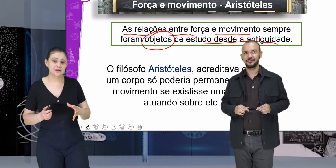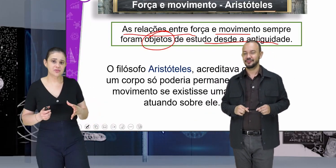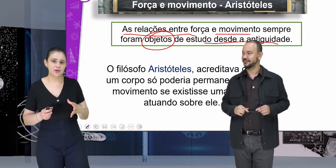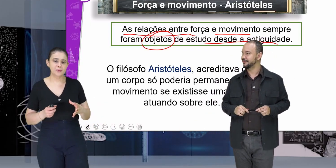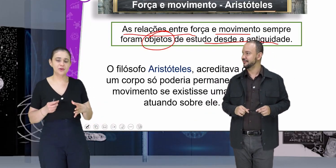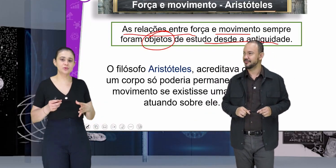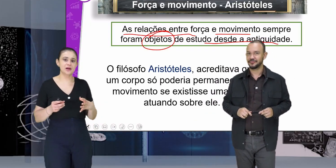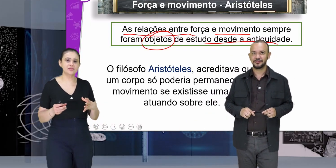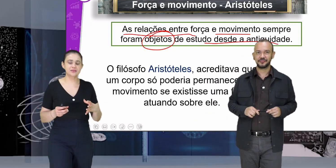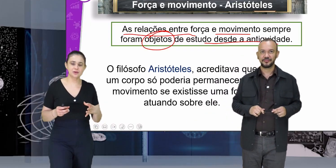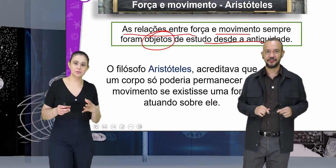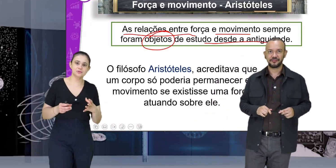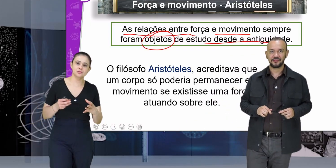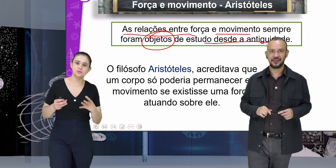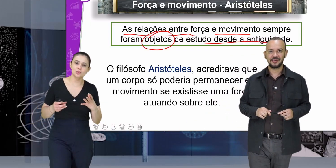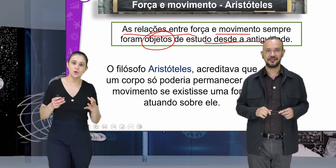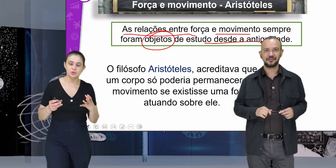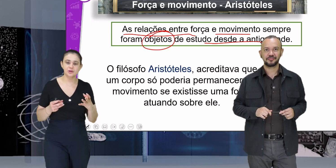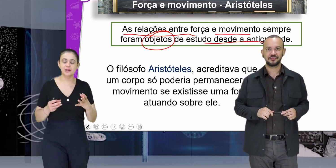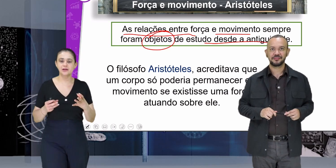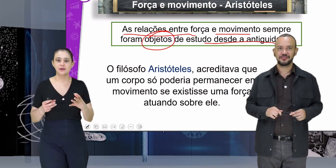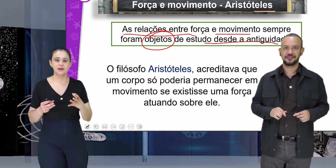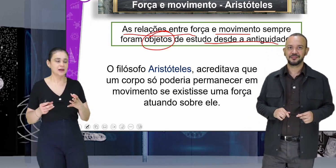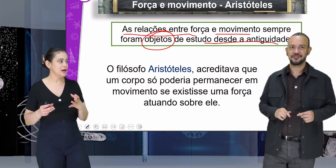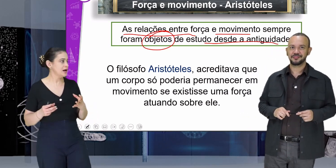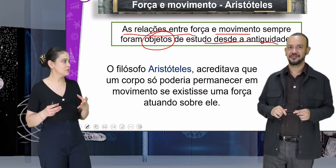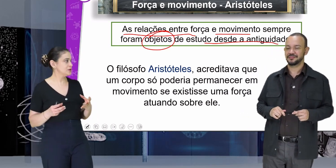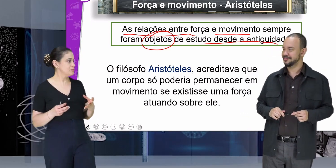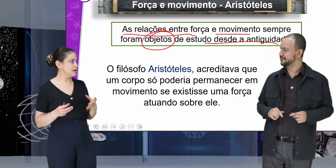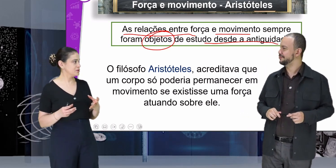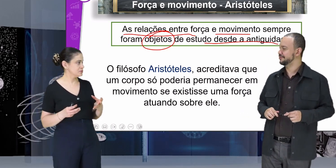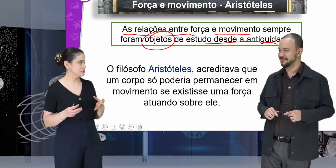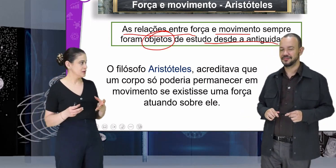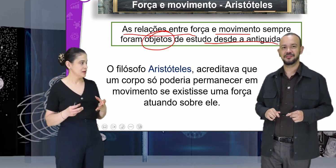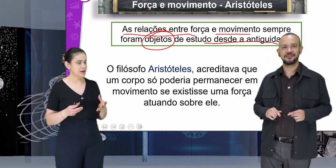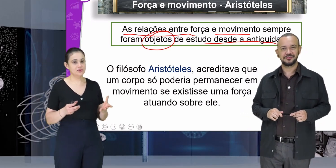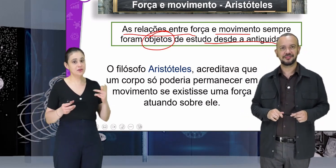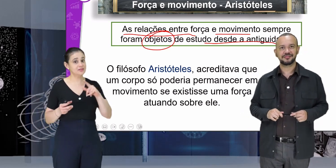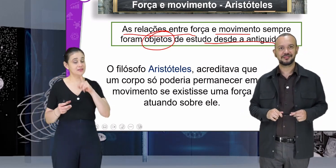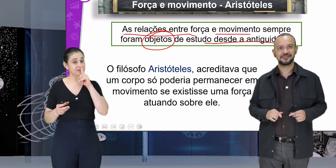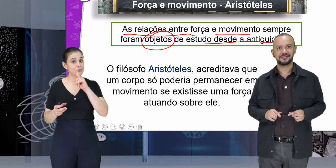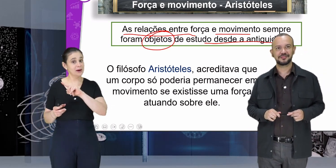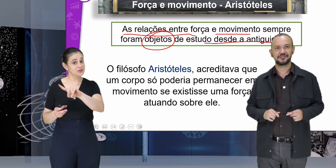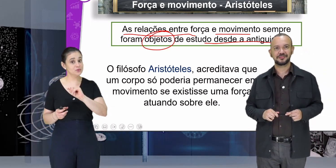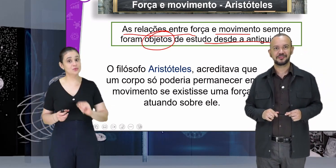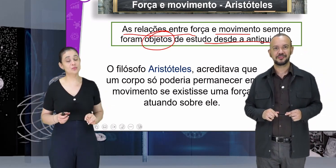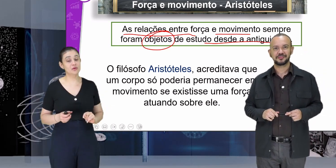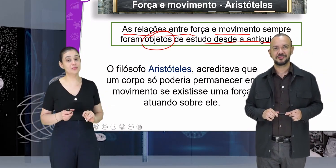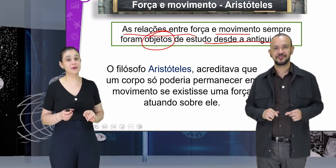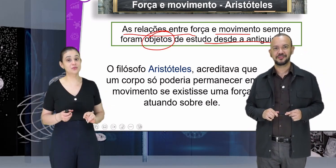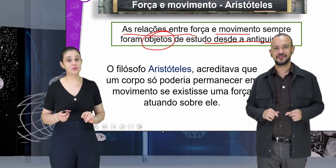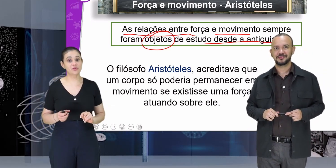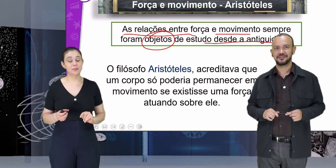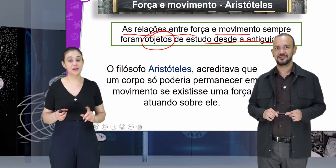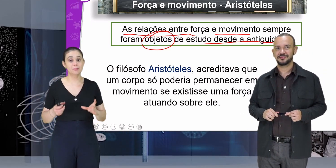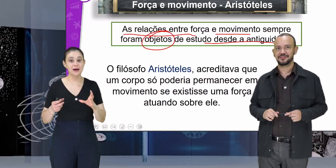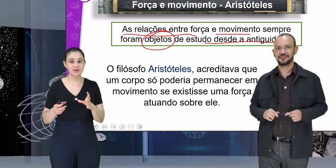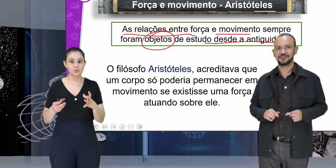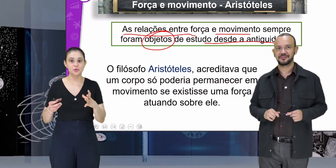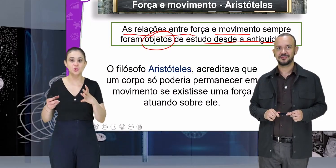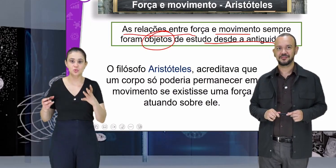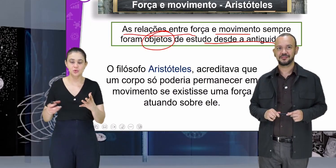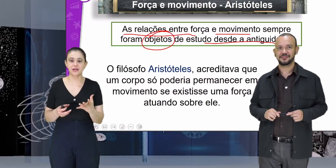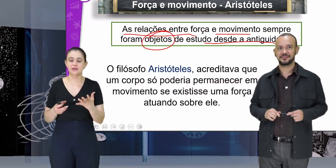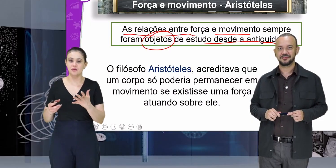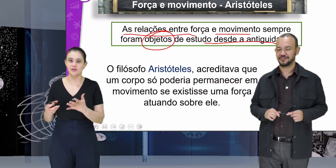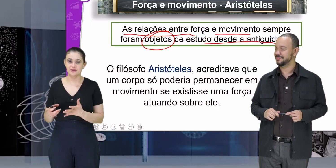De certa forma, ele não estava tão de um todo, né? Errado, né, Maicon? Ele só esqueceu da parte do movimento uniforme ali, mas